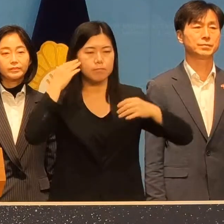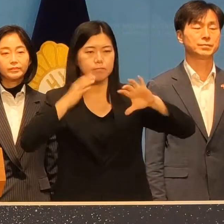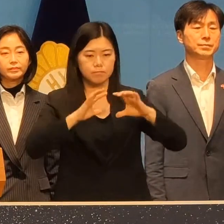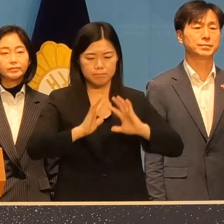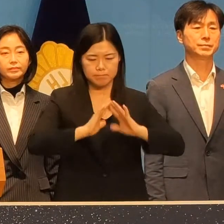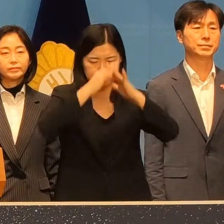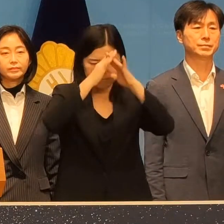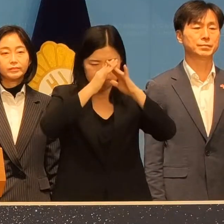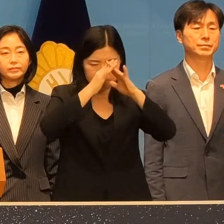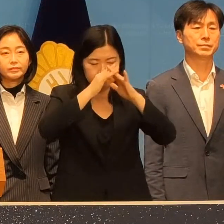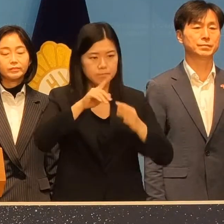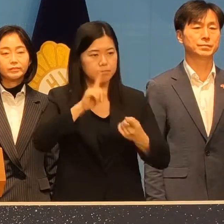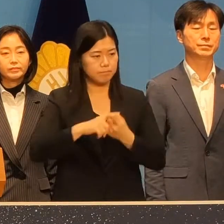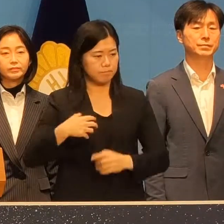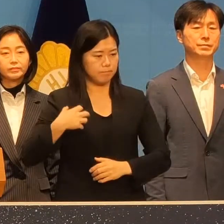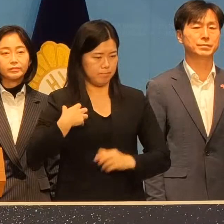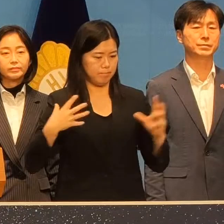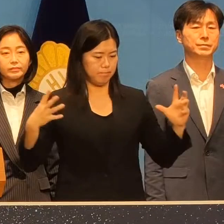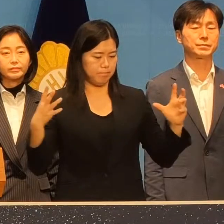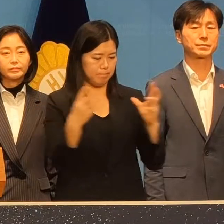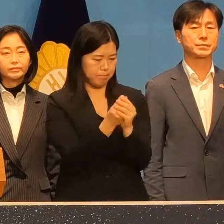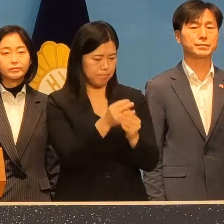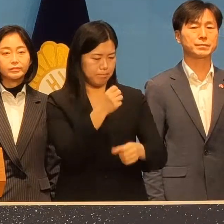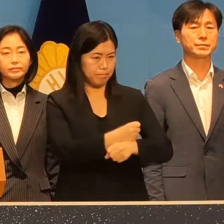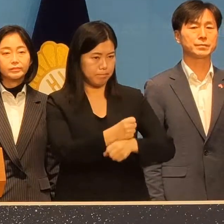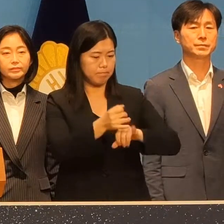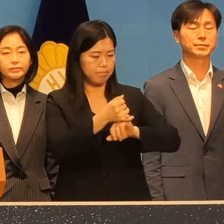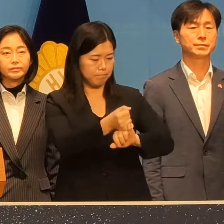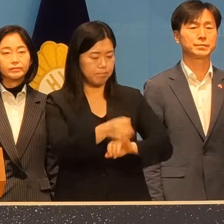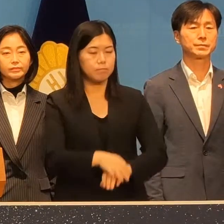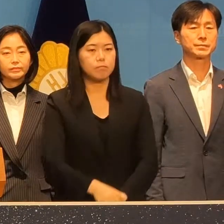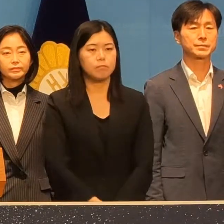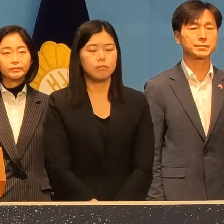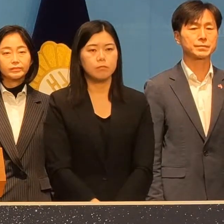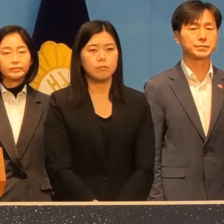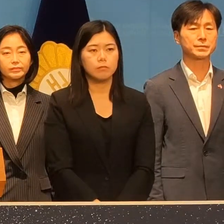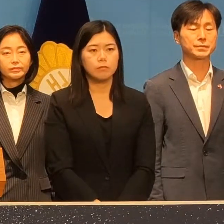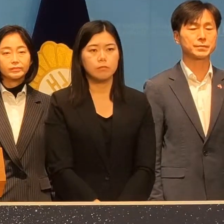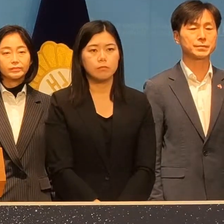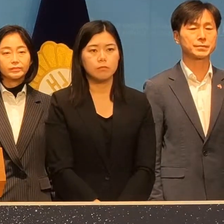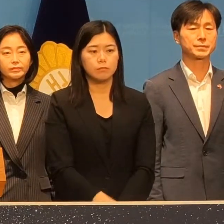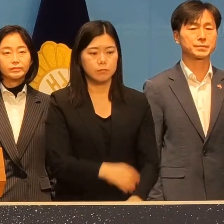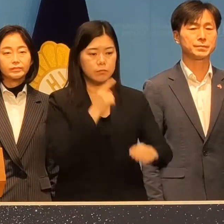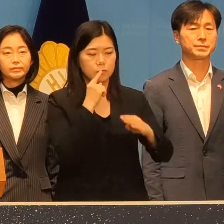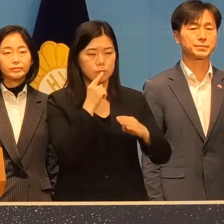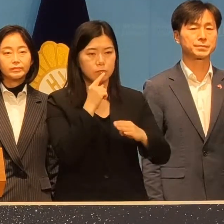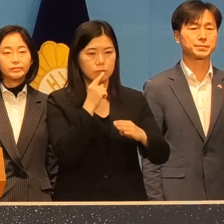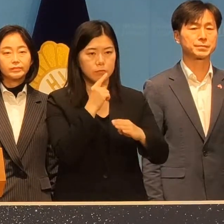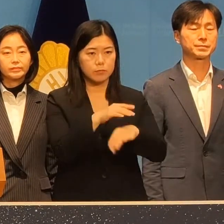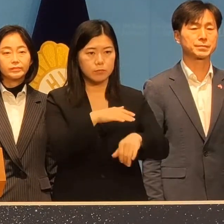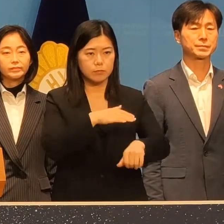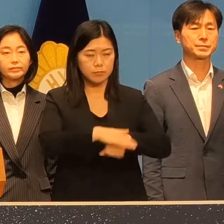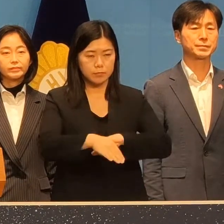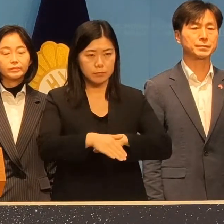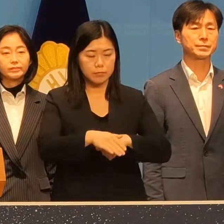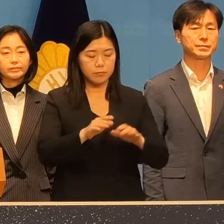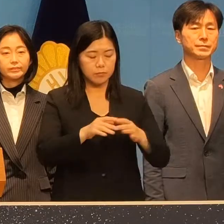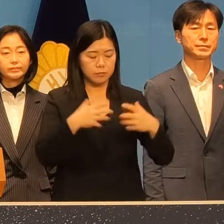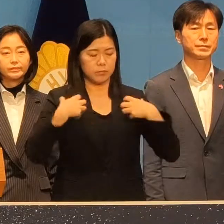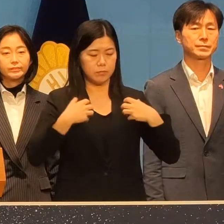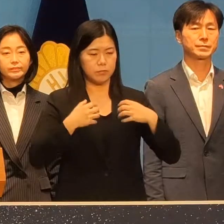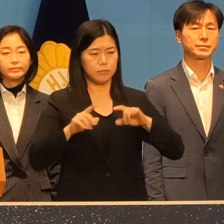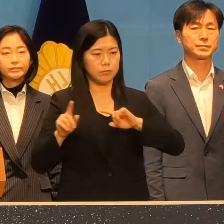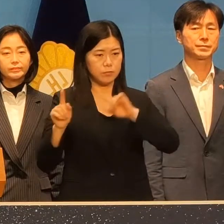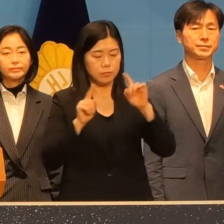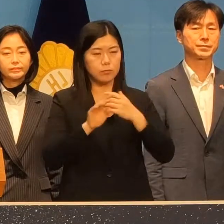건설이라는 공동의 책무를 완수하겠다고 다짐했습니다. 민주정권 출범 이후 몇 차례